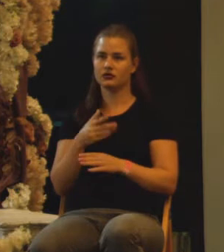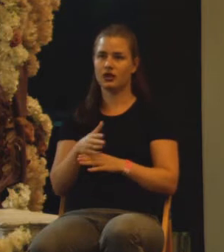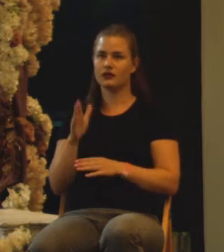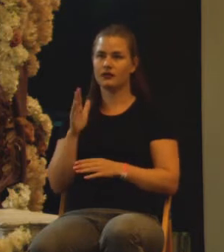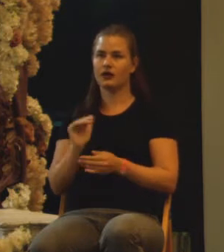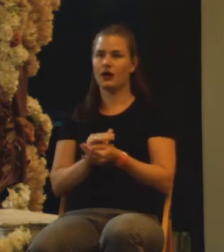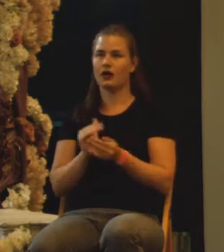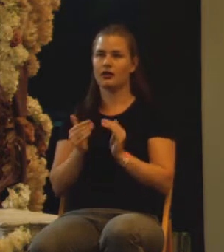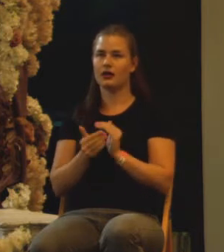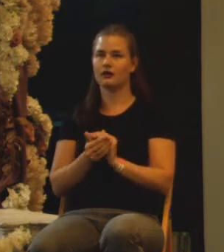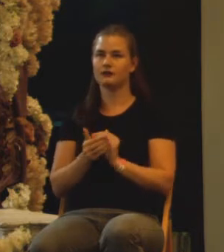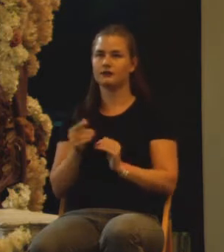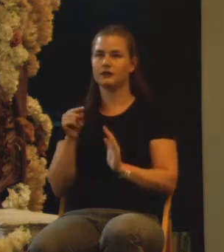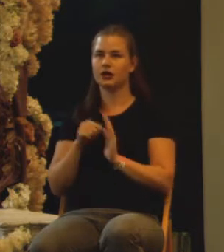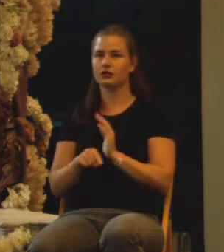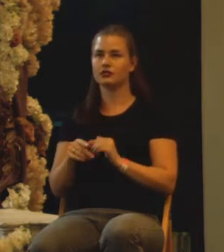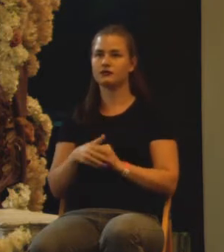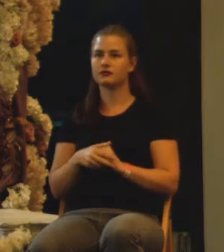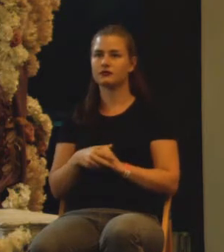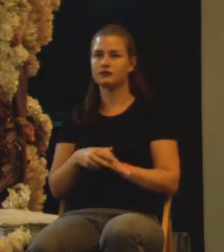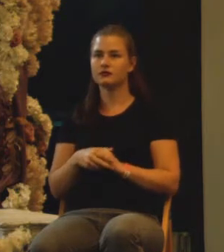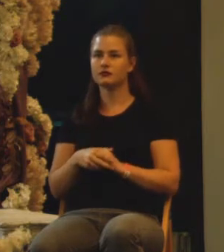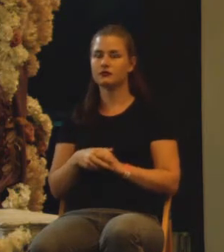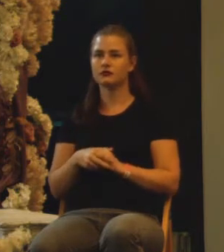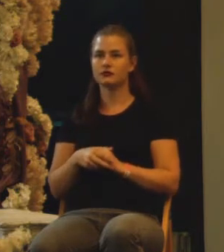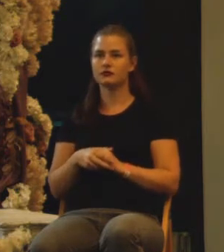котлетах. Значит,